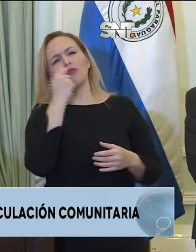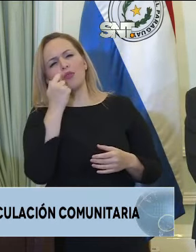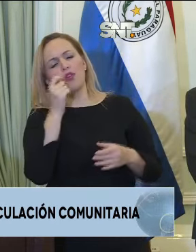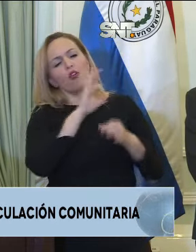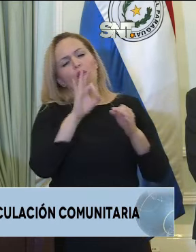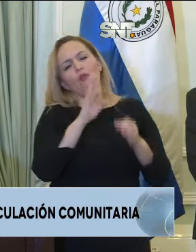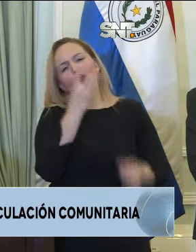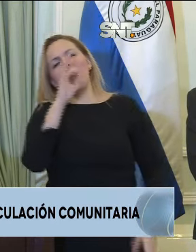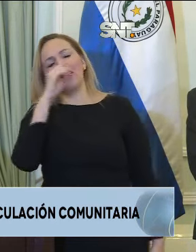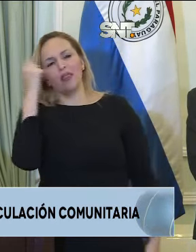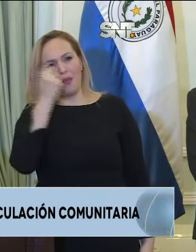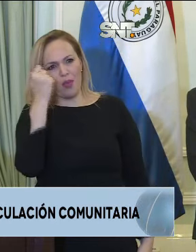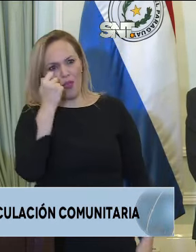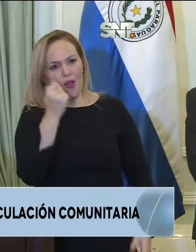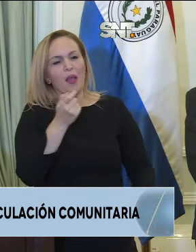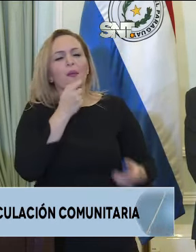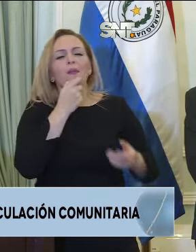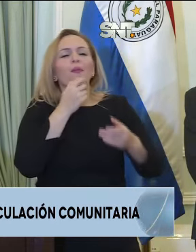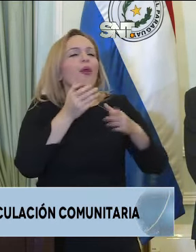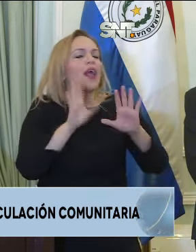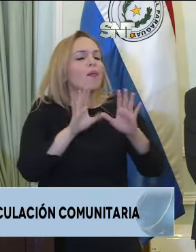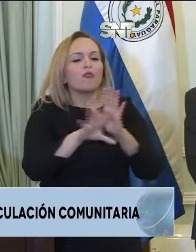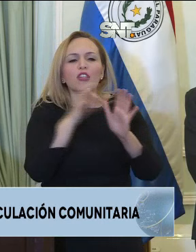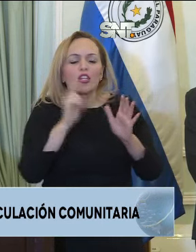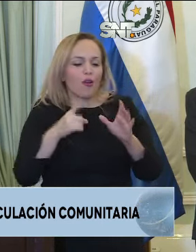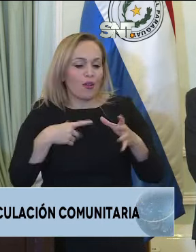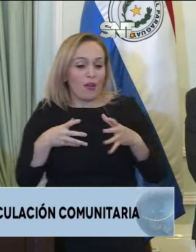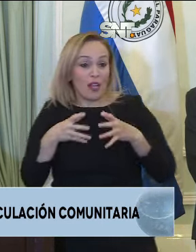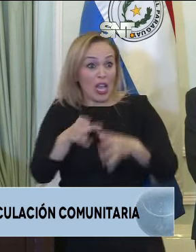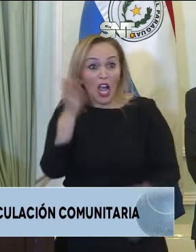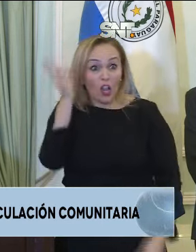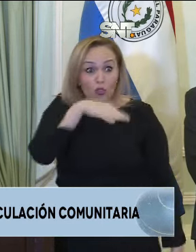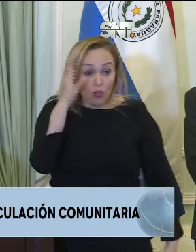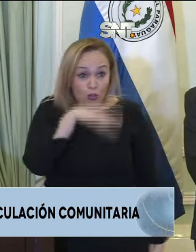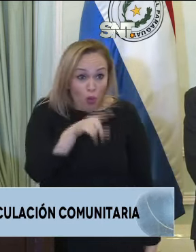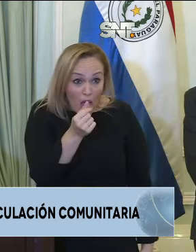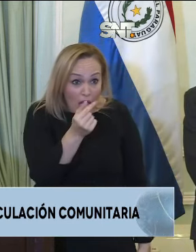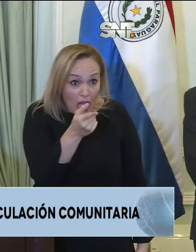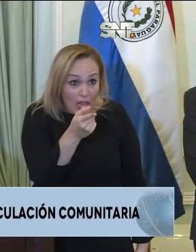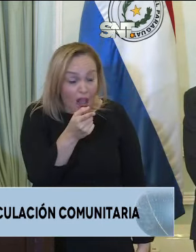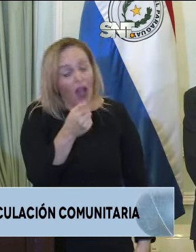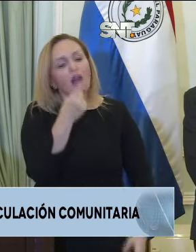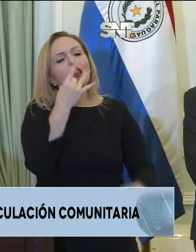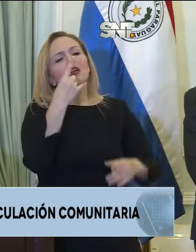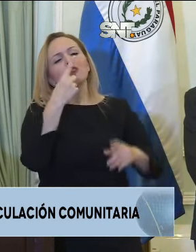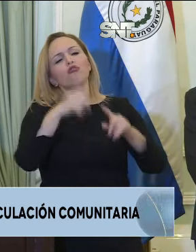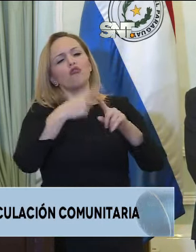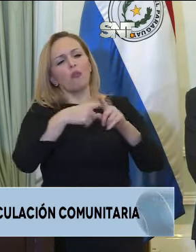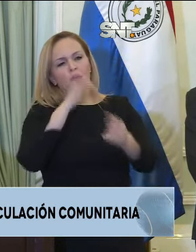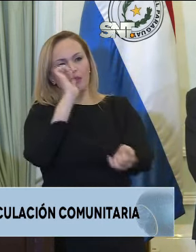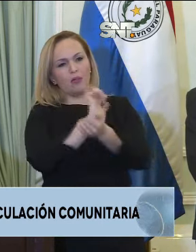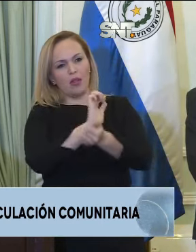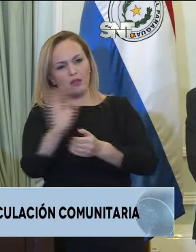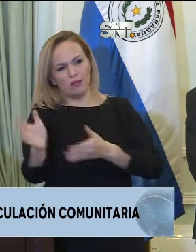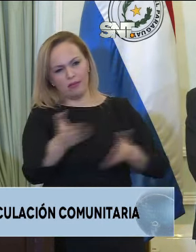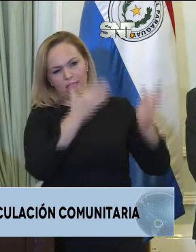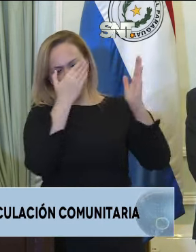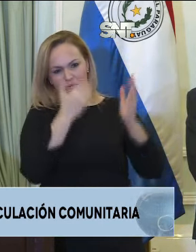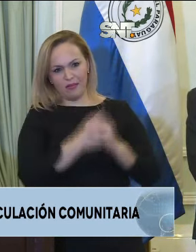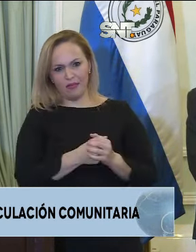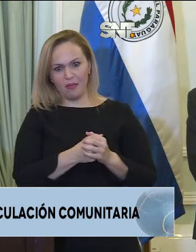40 millones. Pues si no, si no tenés eso, ahora el juez te va a dejar el primer 18 meses. O sea, ¿van a quedar en